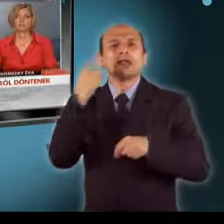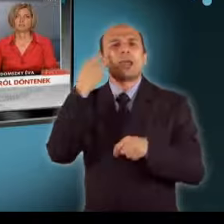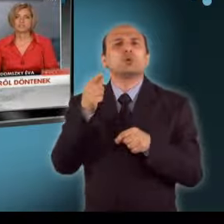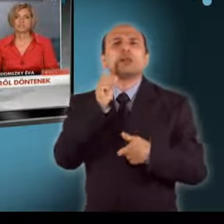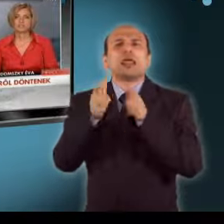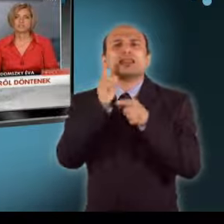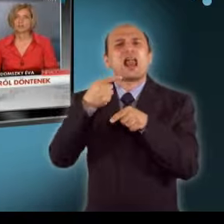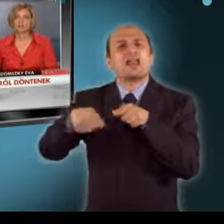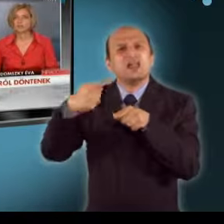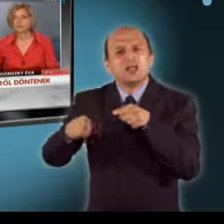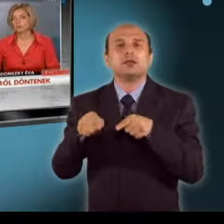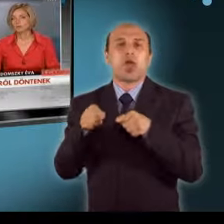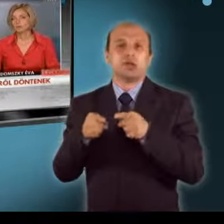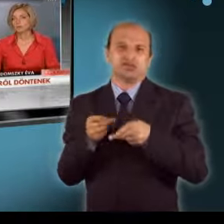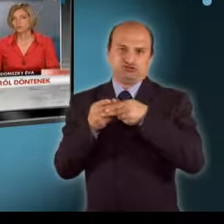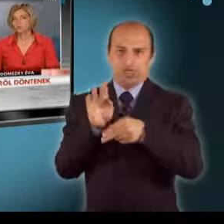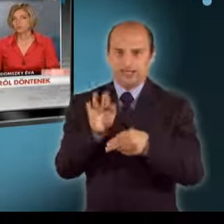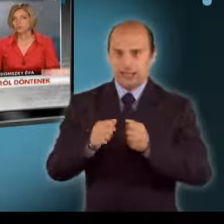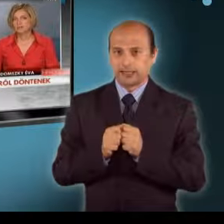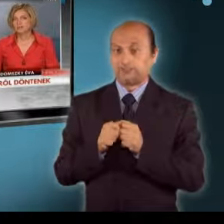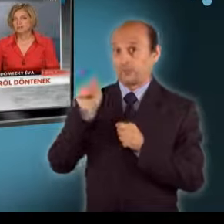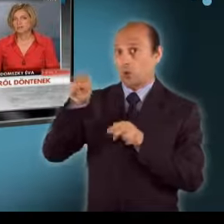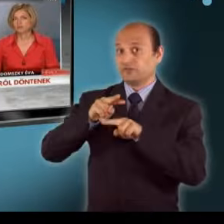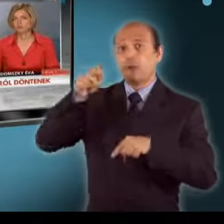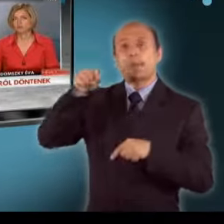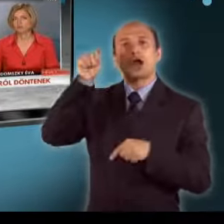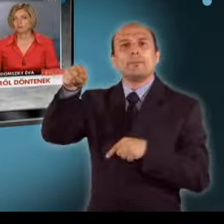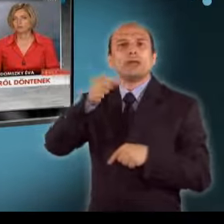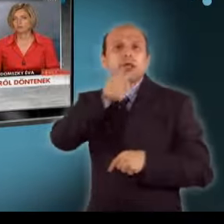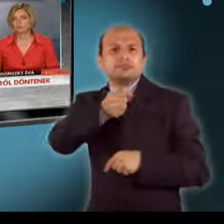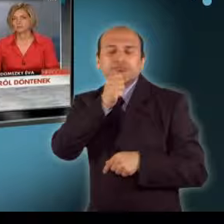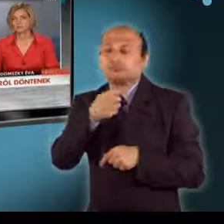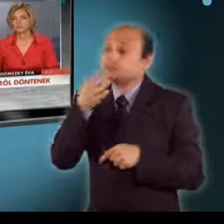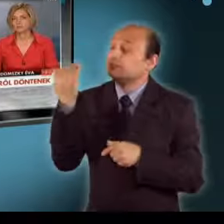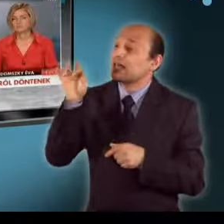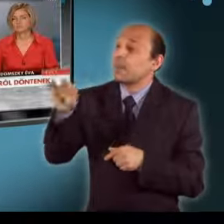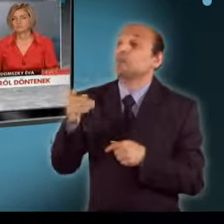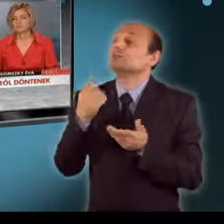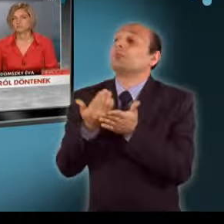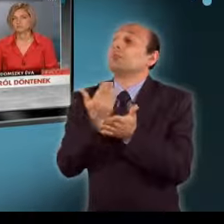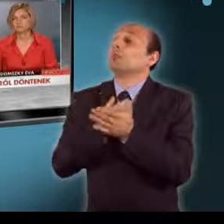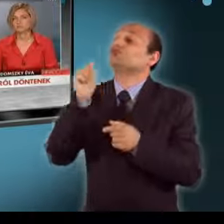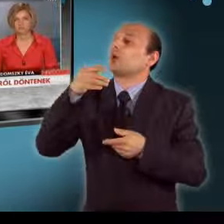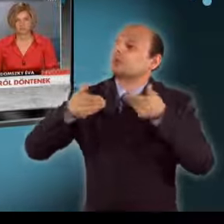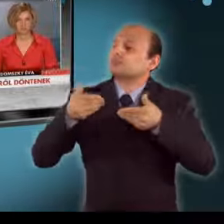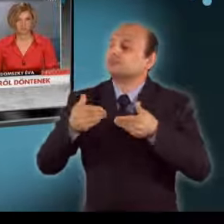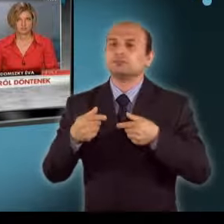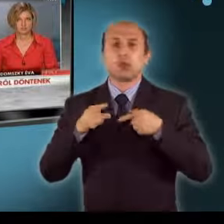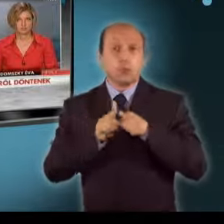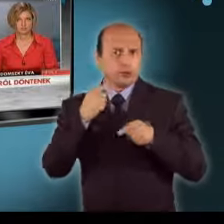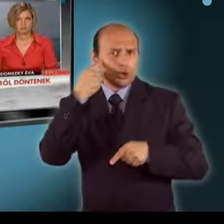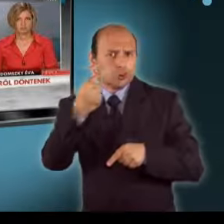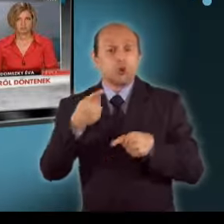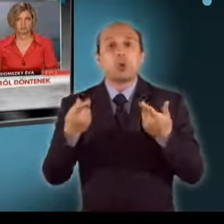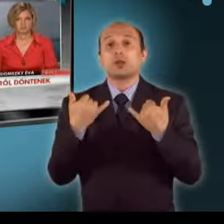Ivanics Anna. Szervusz Anna, mit tudsz pontosan, milyen javaslatok vannak, miről döntenek ma? Úgy tudjuk, hogy a szolidaritási csomag